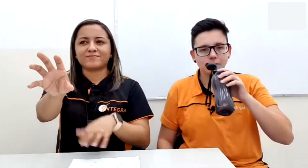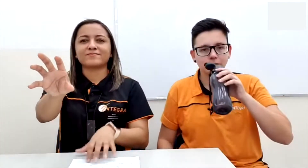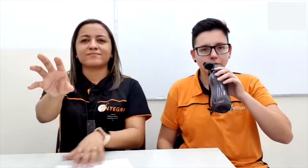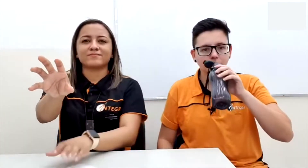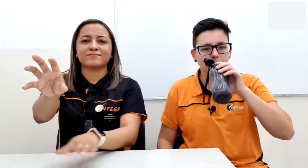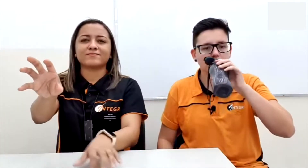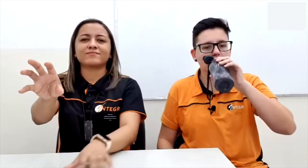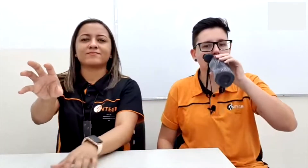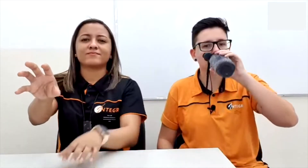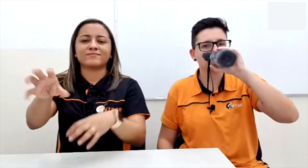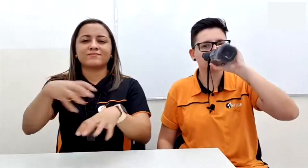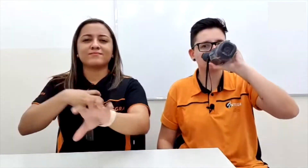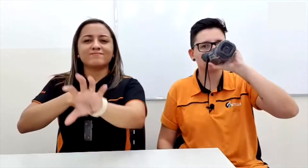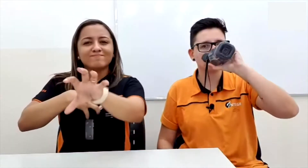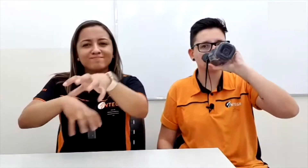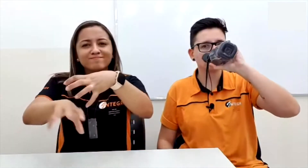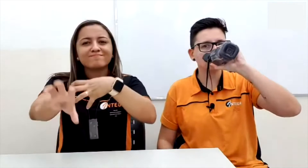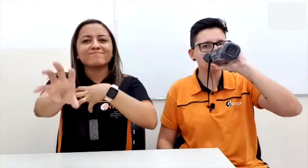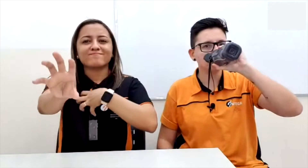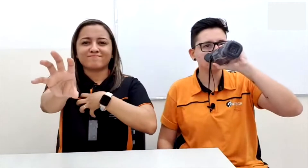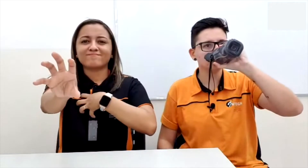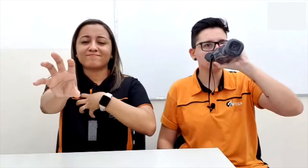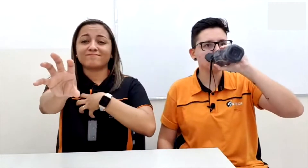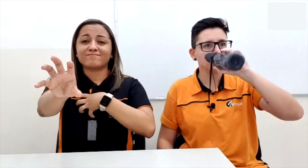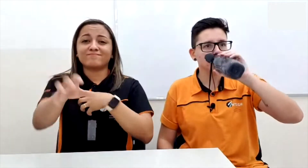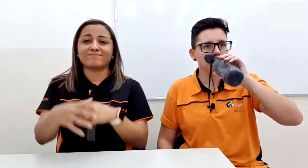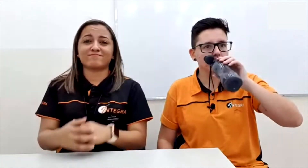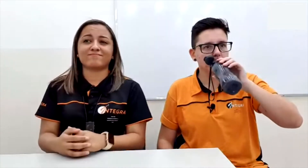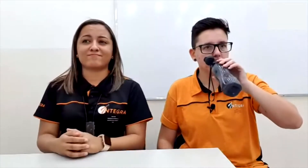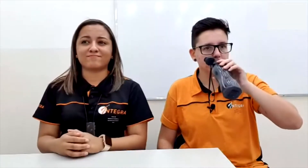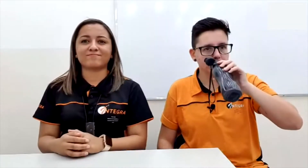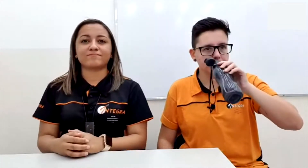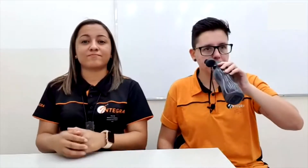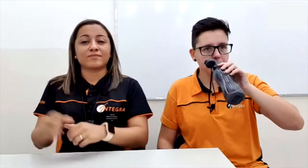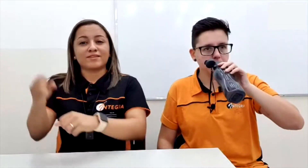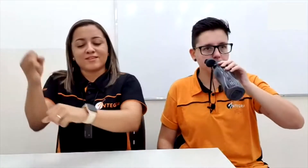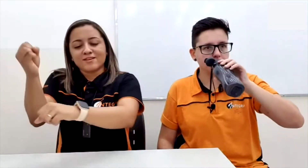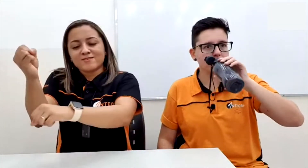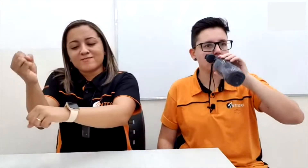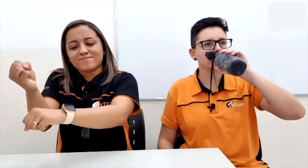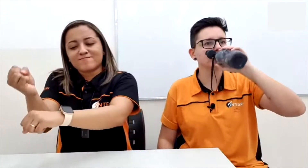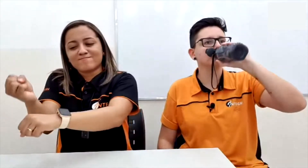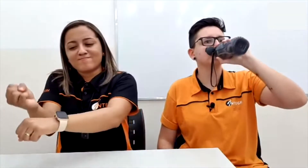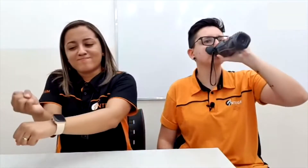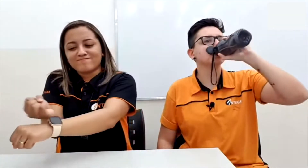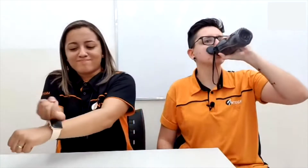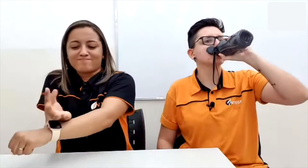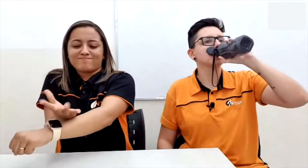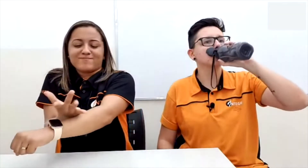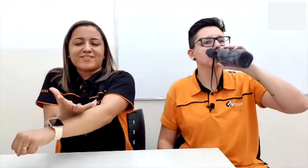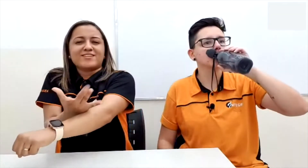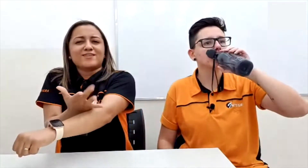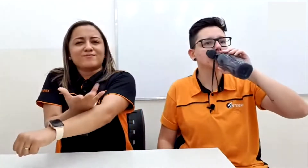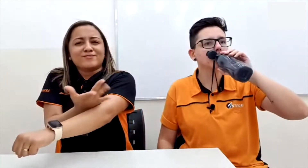O teu afeto me afetou. Eu uso o sinal de empatia para